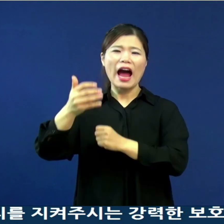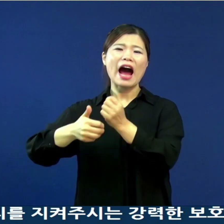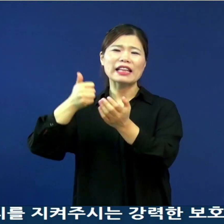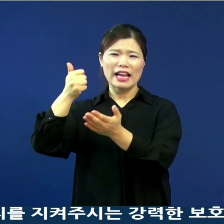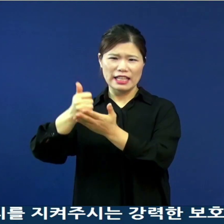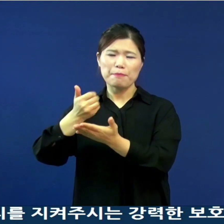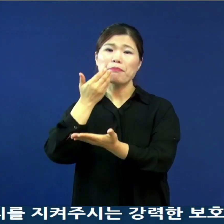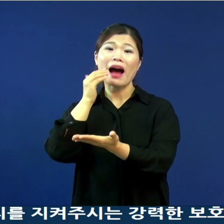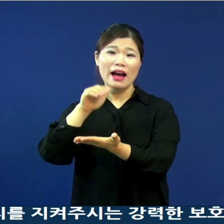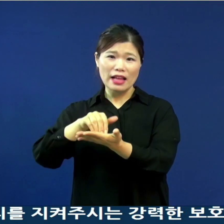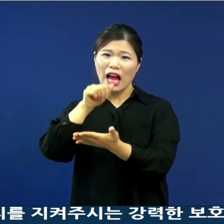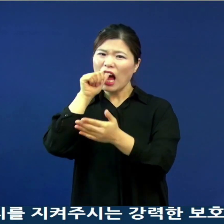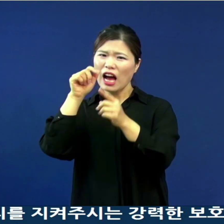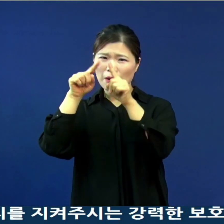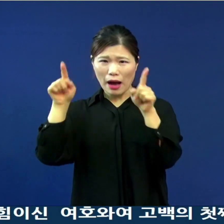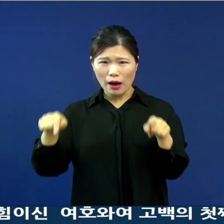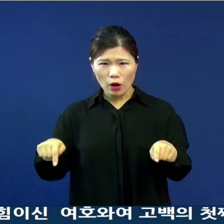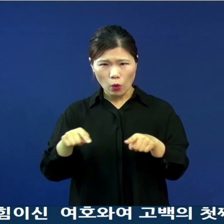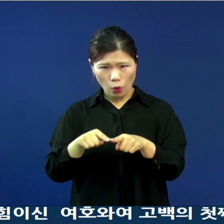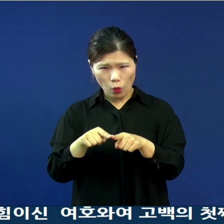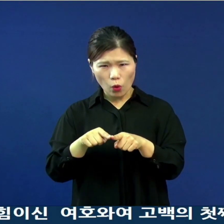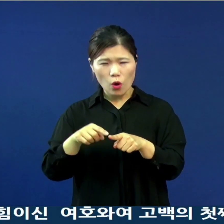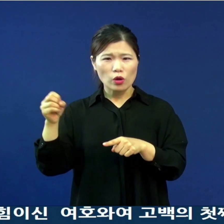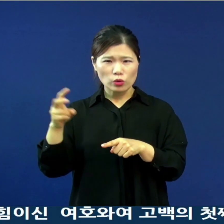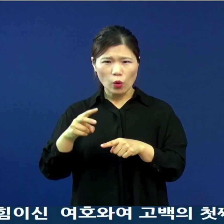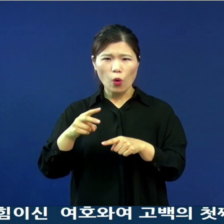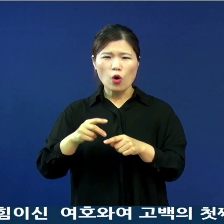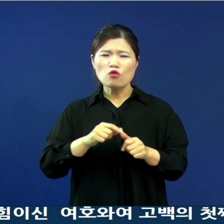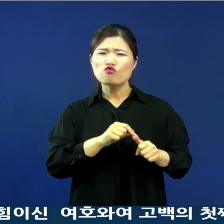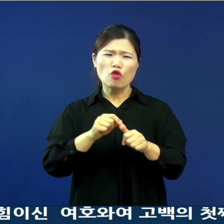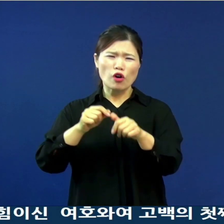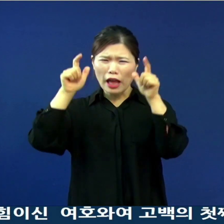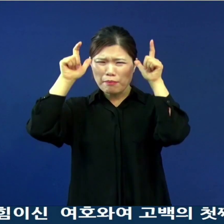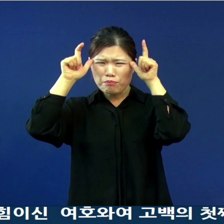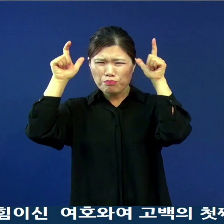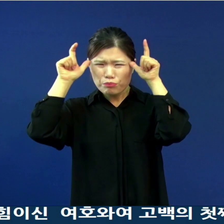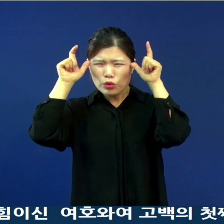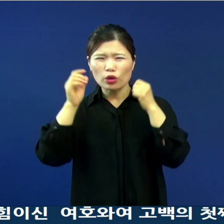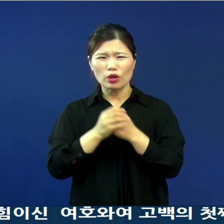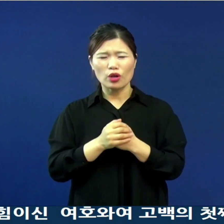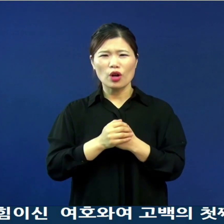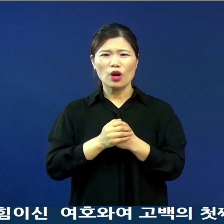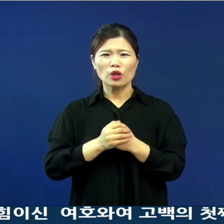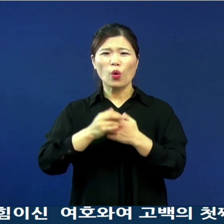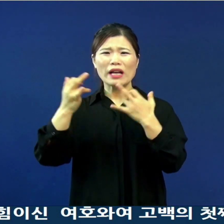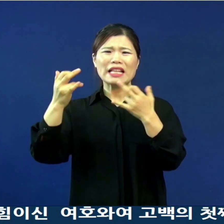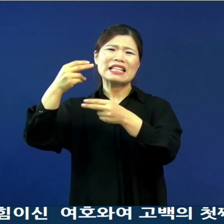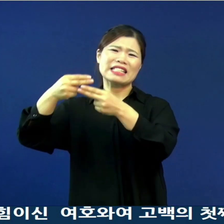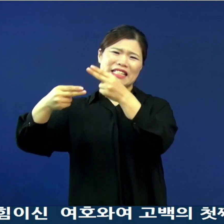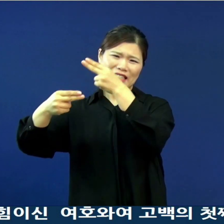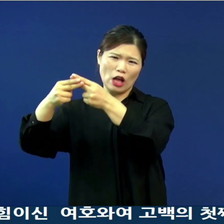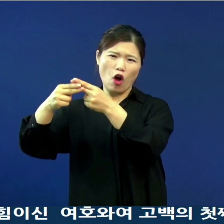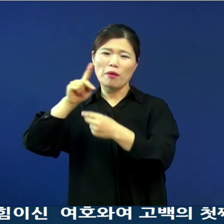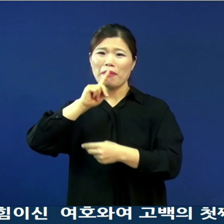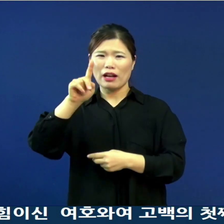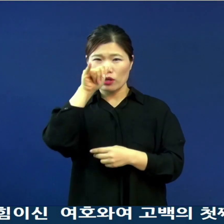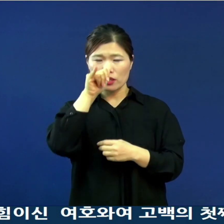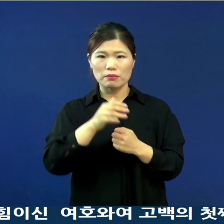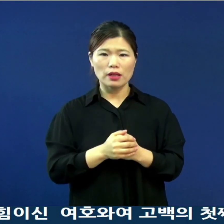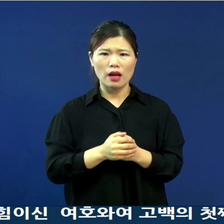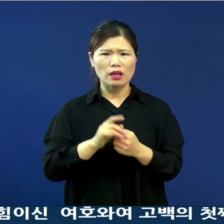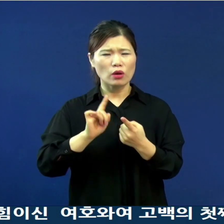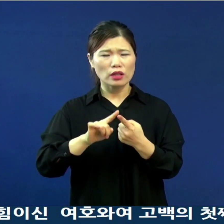바위, 방패, 구원의 뿔, 산성. 이것들은 너무 많은 표현들이라 다 우리 머릿속에 남겨둘 수